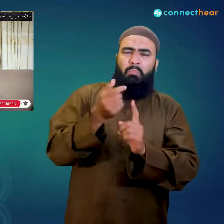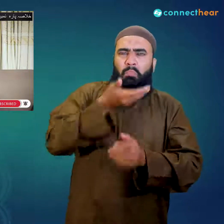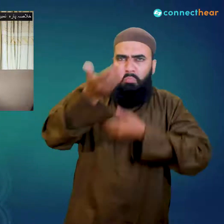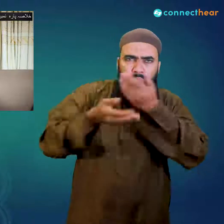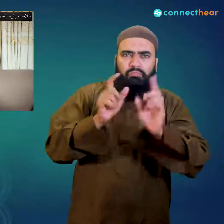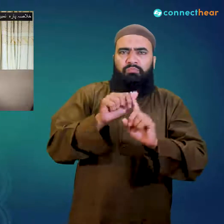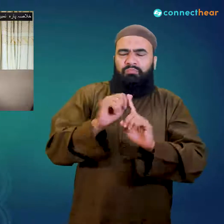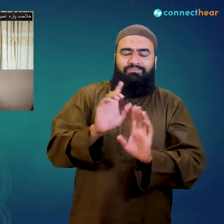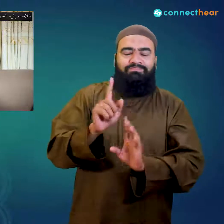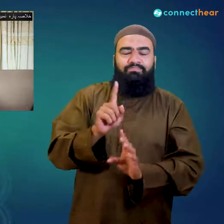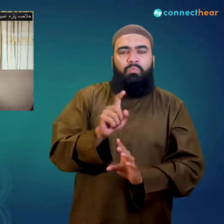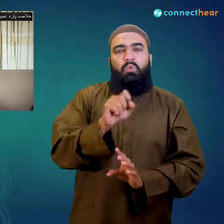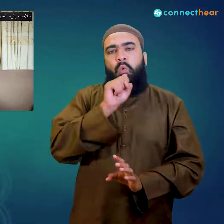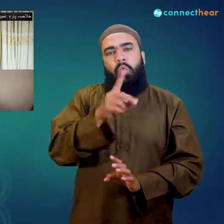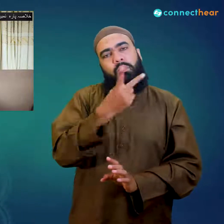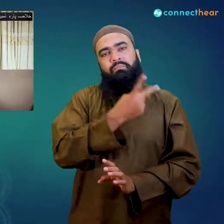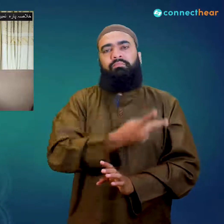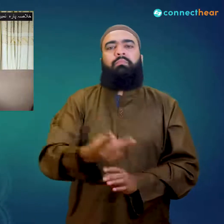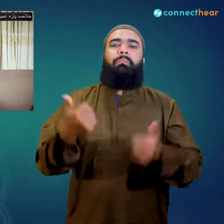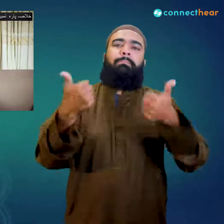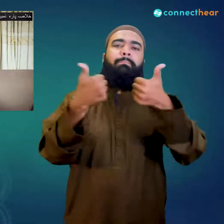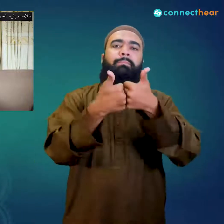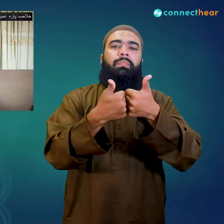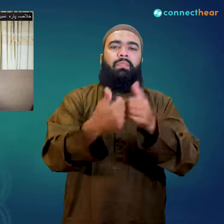بڑا کام ہی کیوں نہ ہو۔